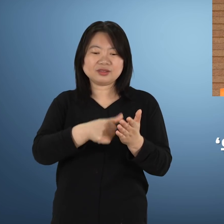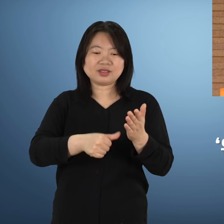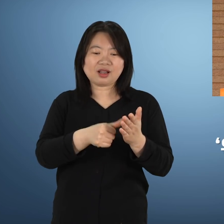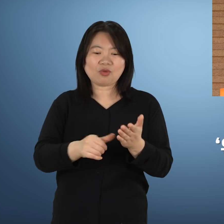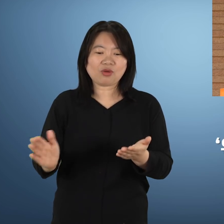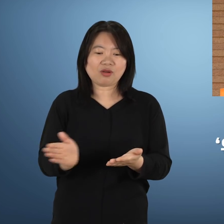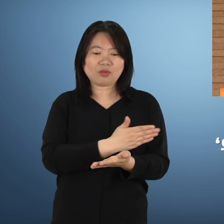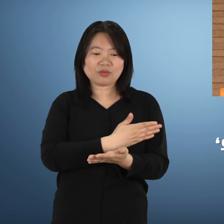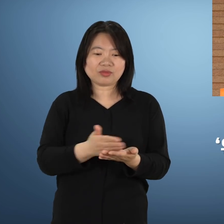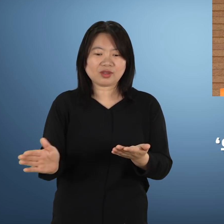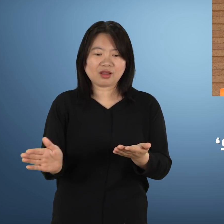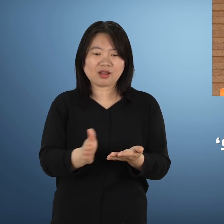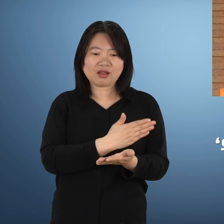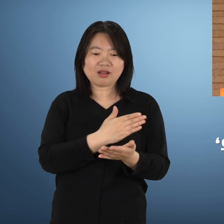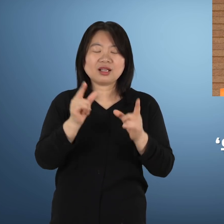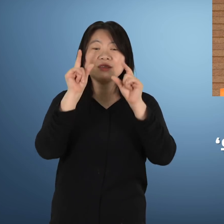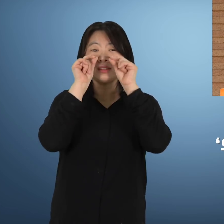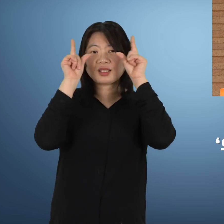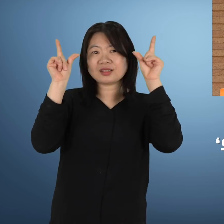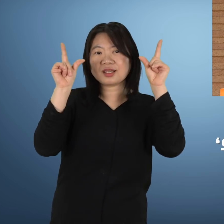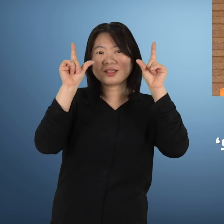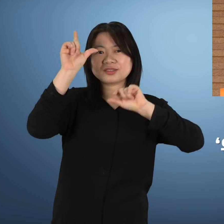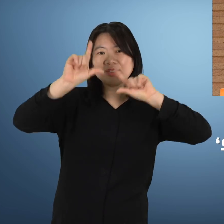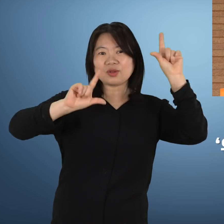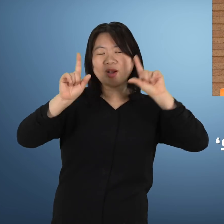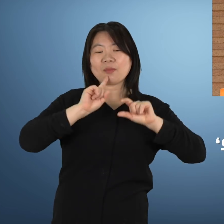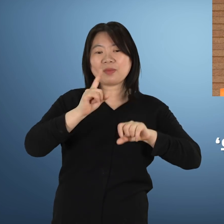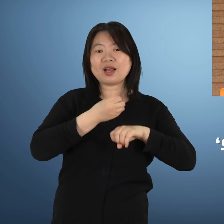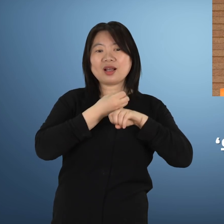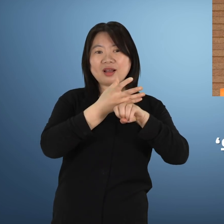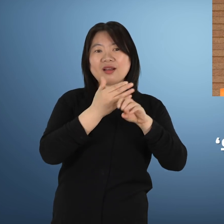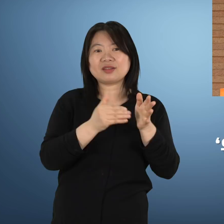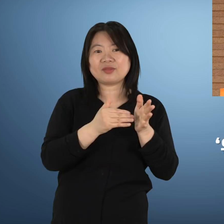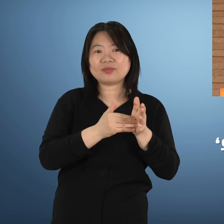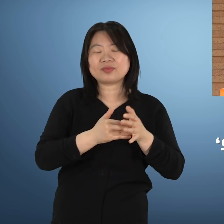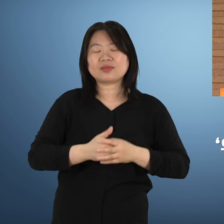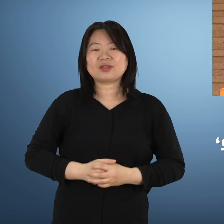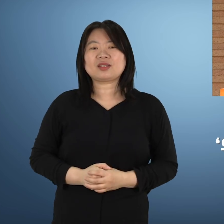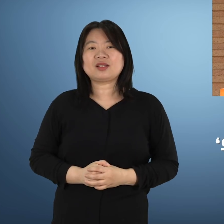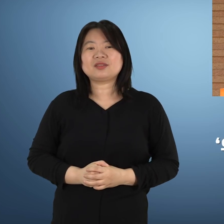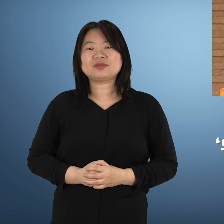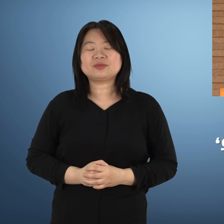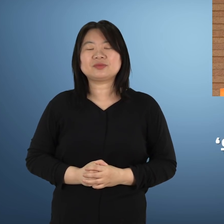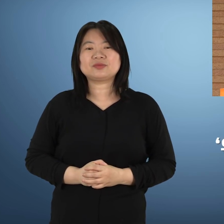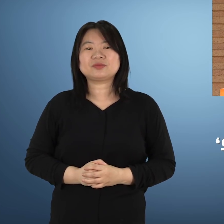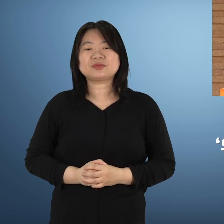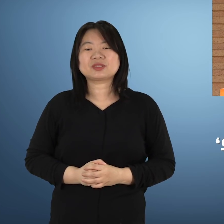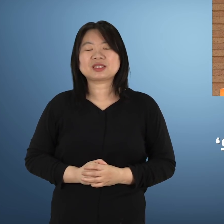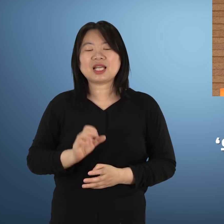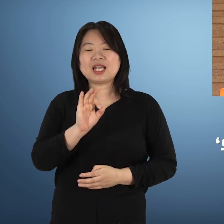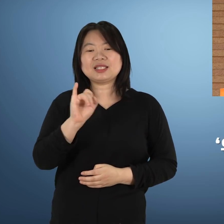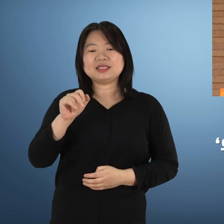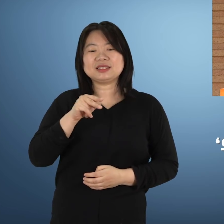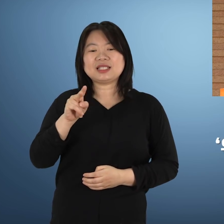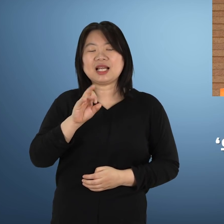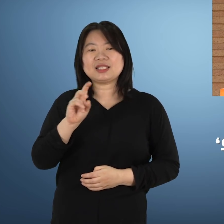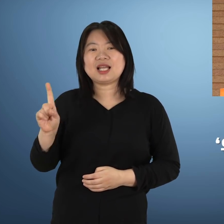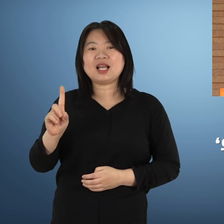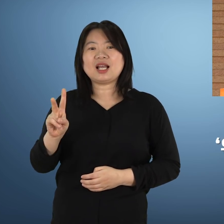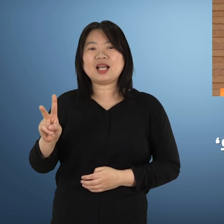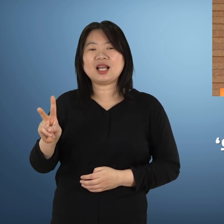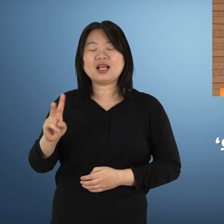자원이 없다는 것을 깨닫는 태도라고 말씀을 드렸습니다. 자, 이것은 이사야